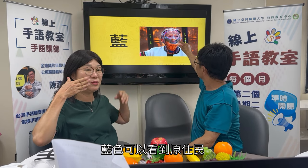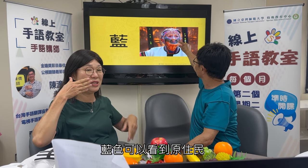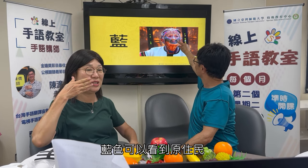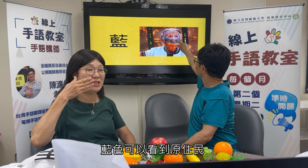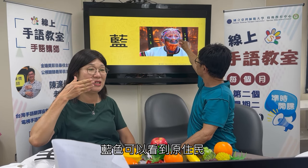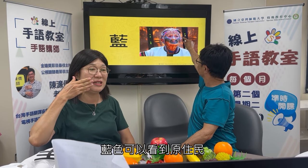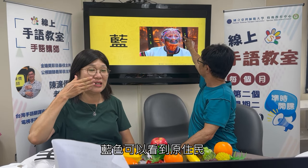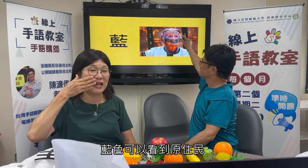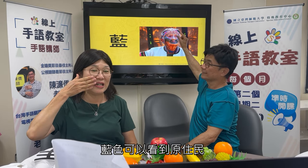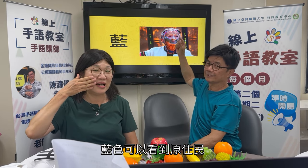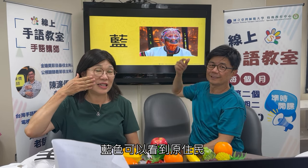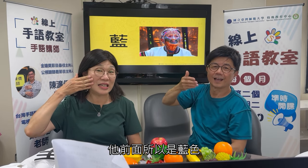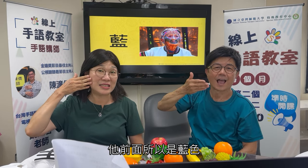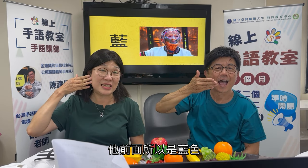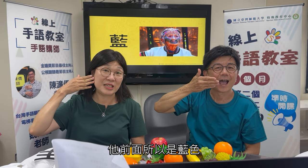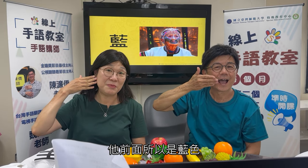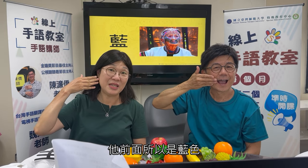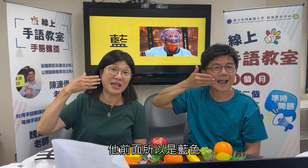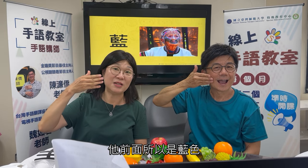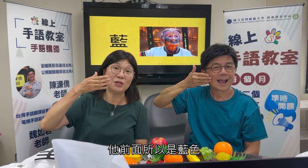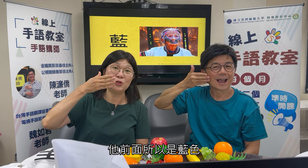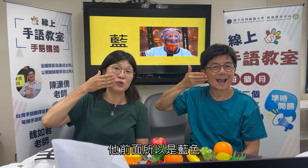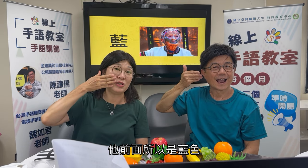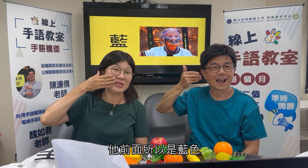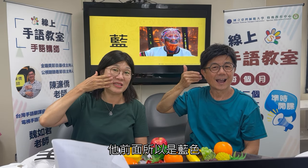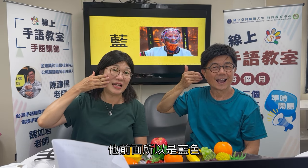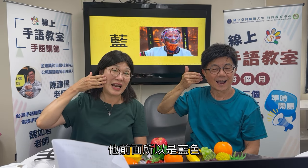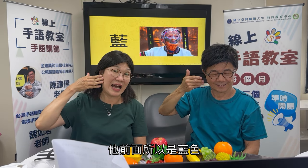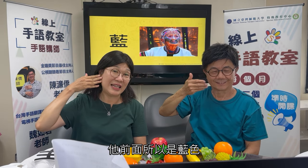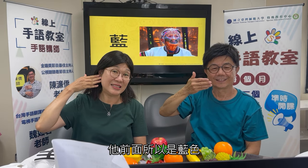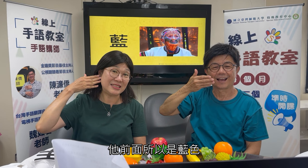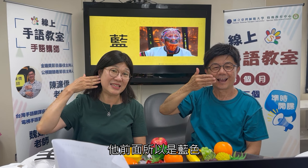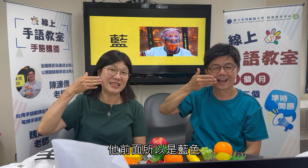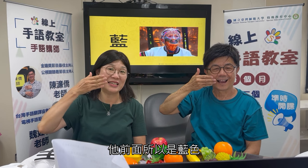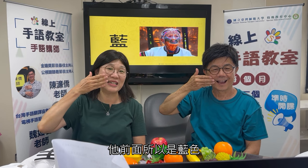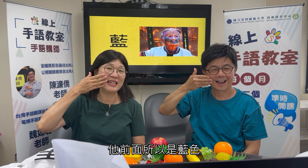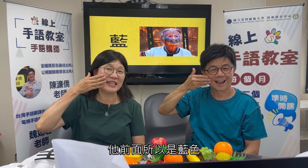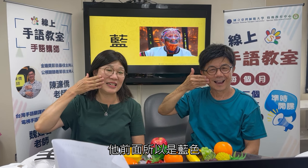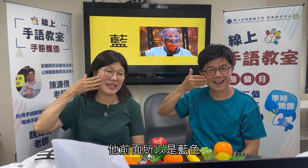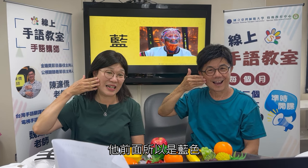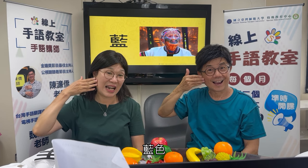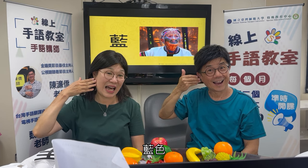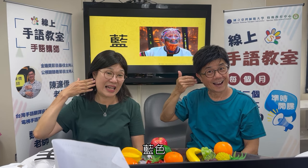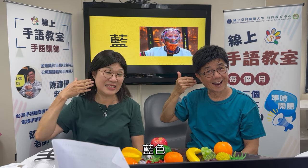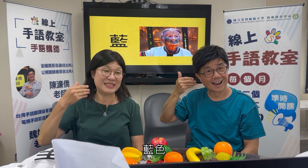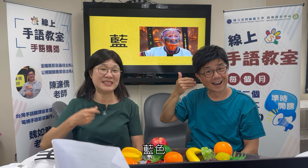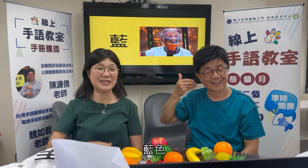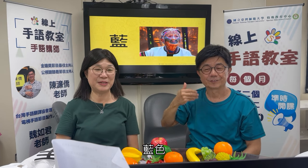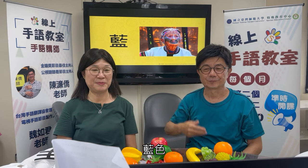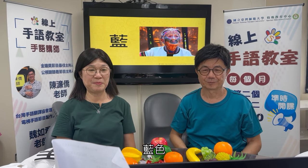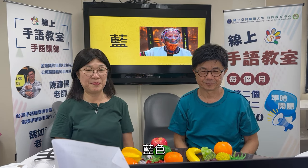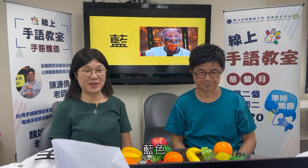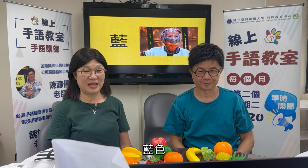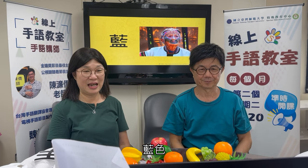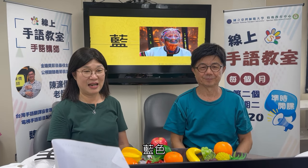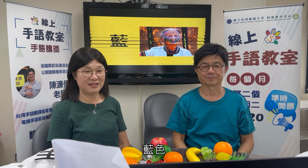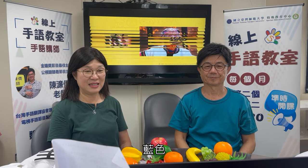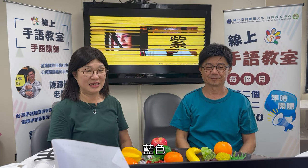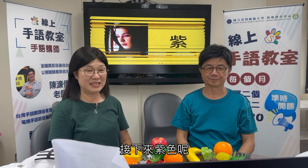民，它情面，所以是蓝色，蓝色。好，接下